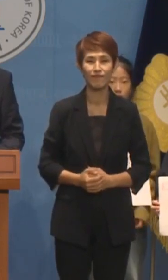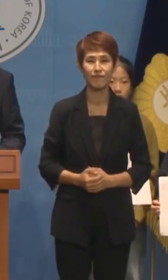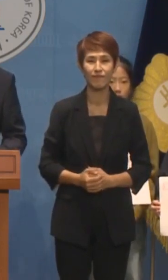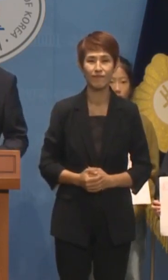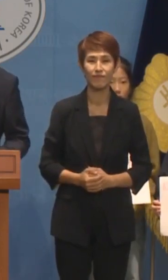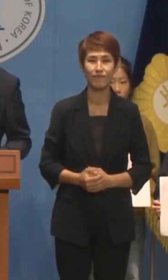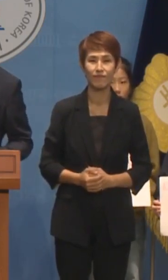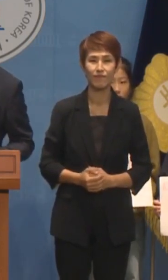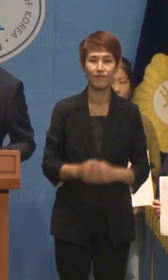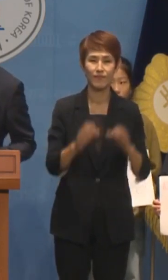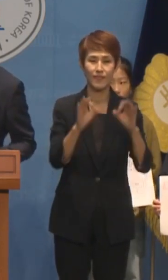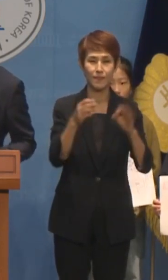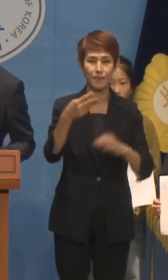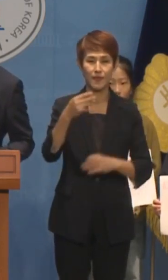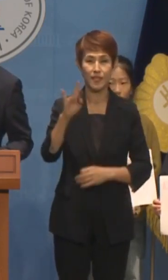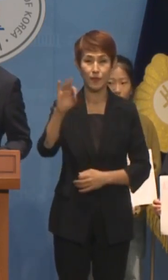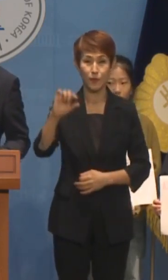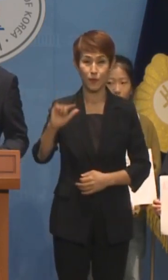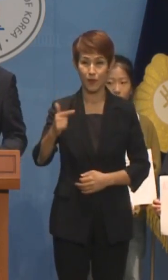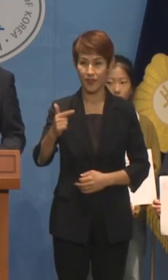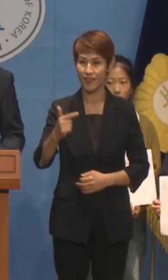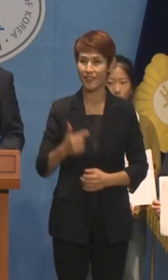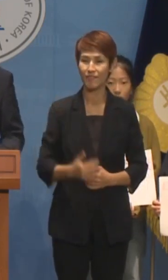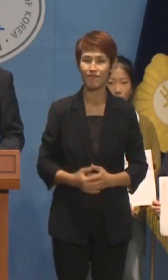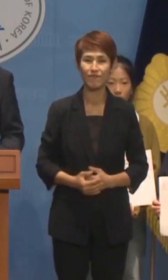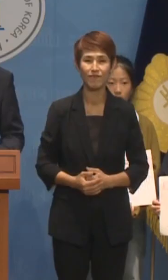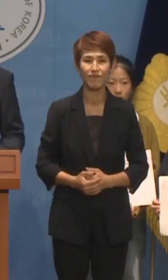4학년 5반 김리원.